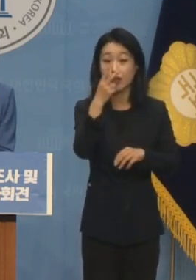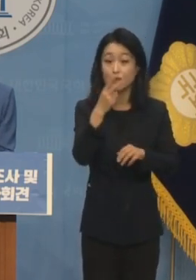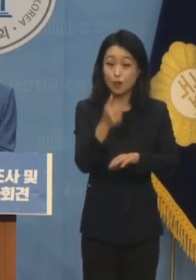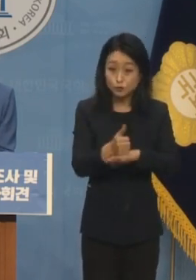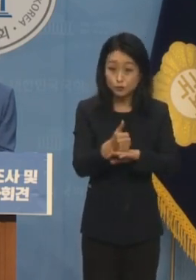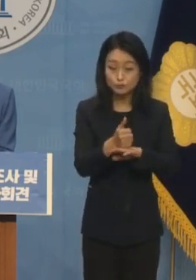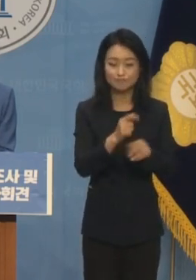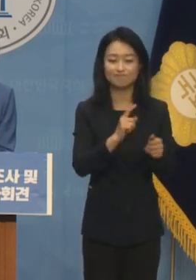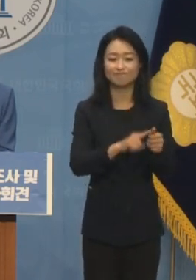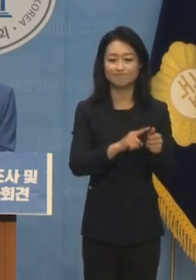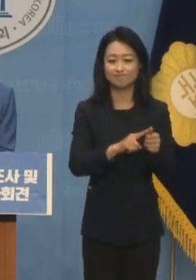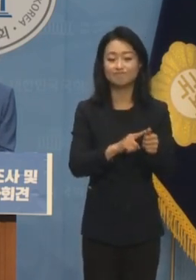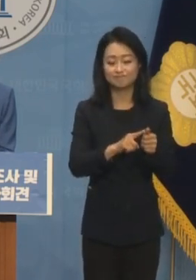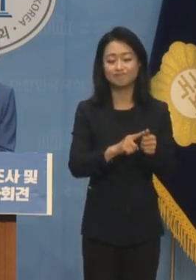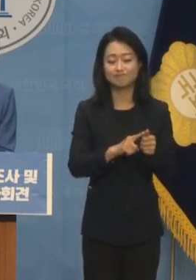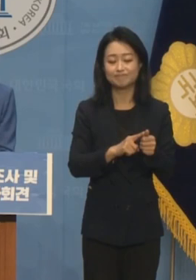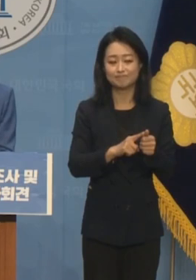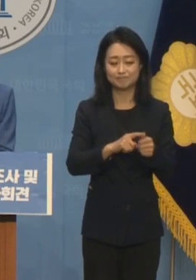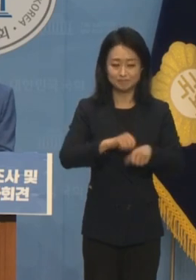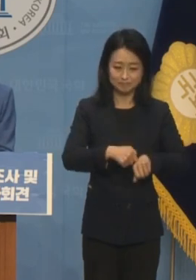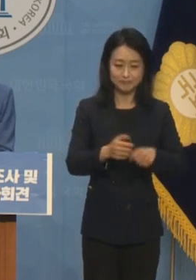무책임한 모습으로 학교를 떠났습니다.